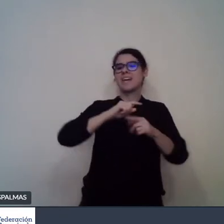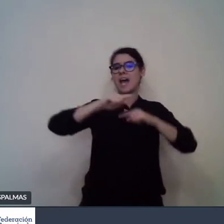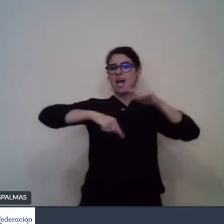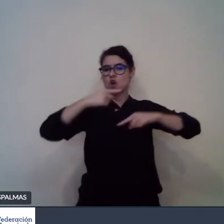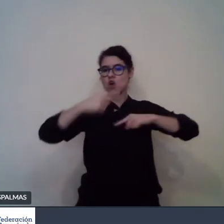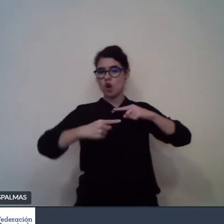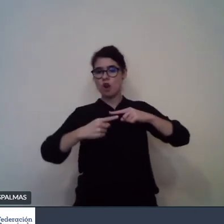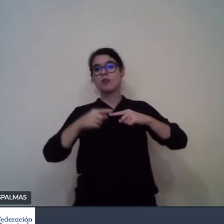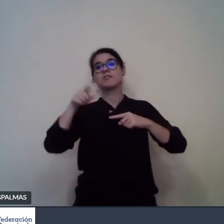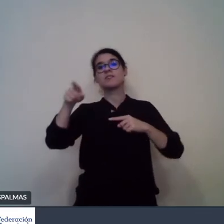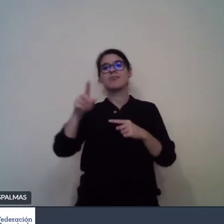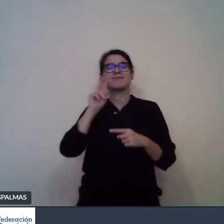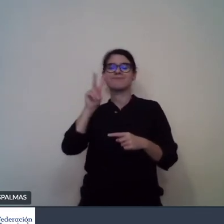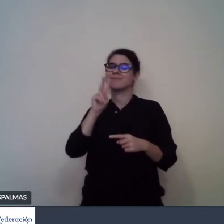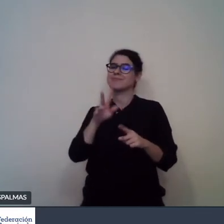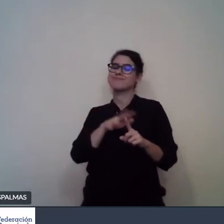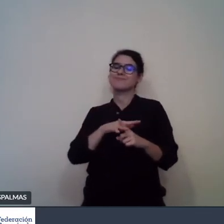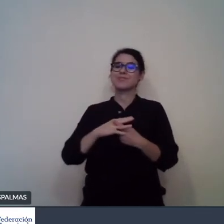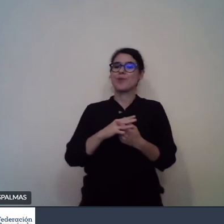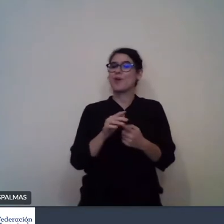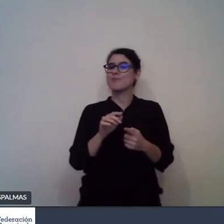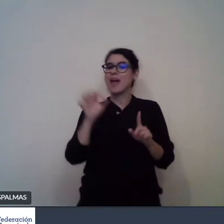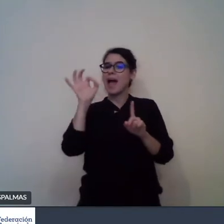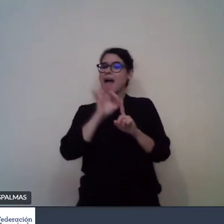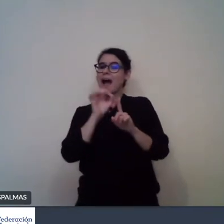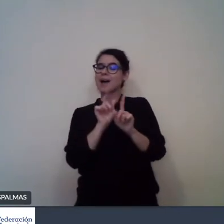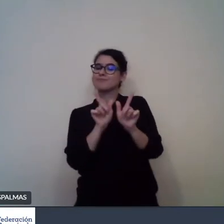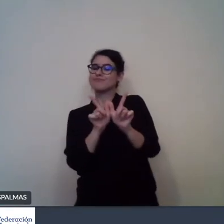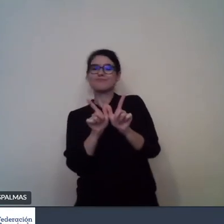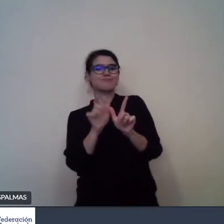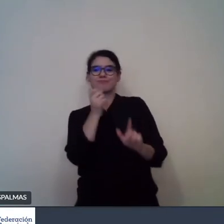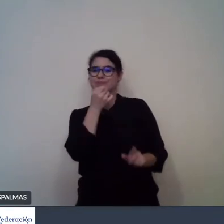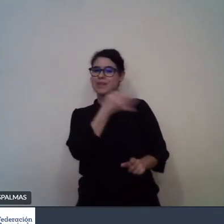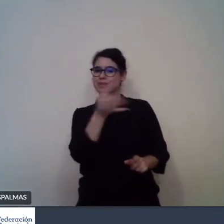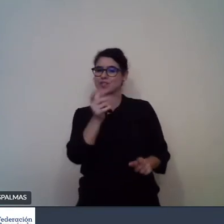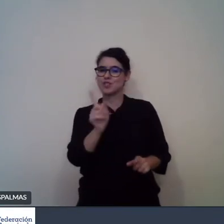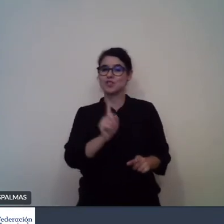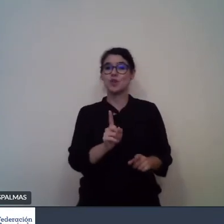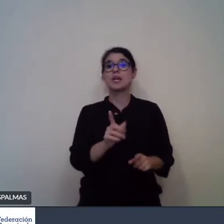está bloqueando, con lo cual consiguen el mismatch que buscaban,